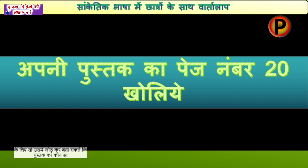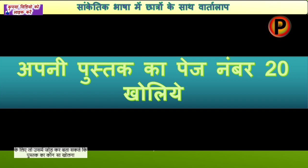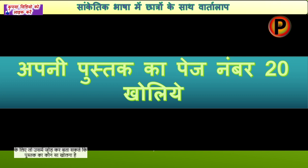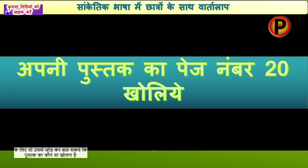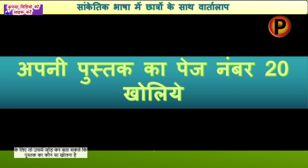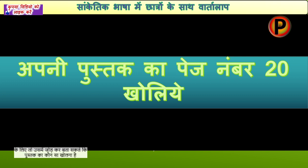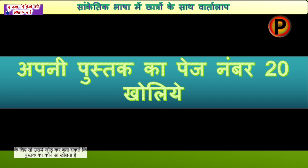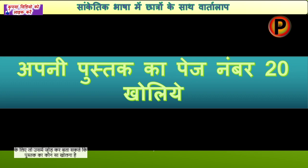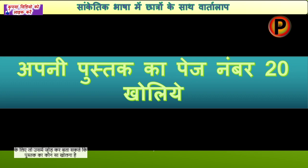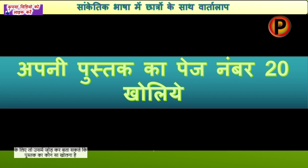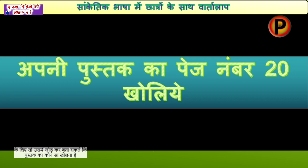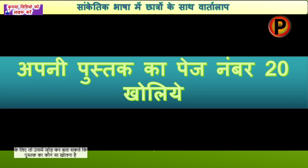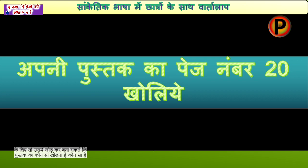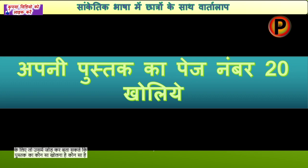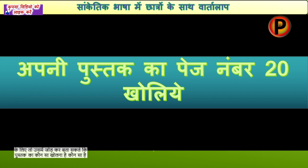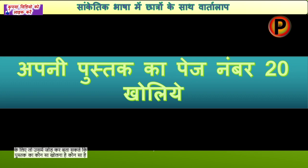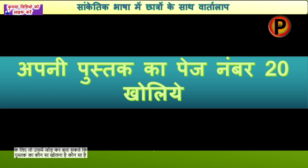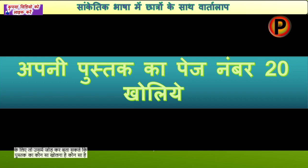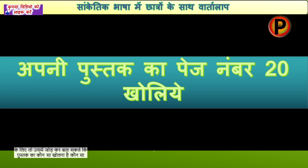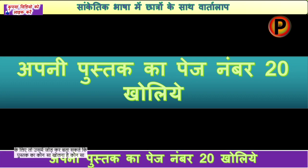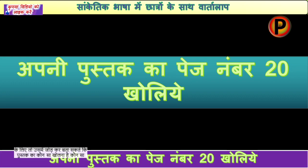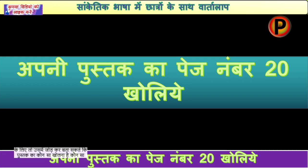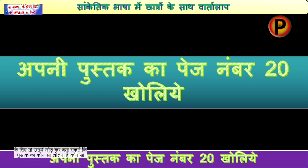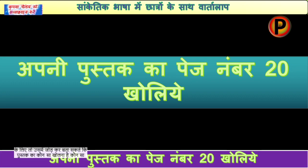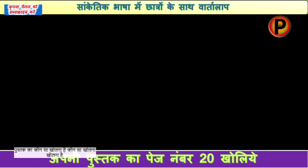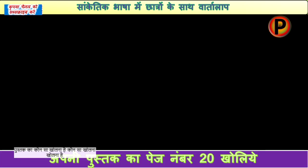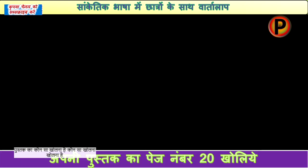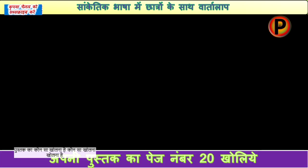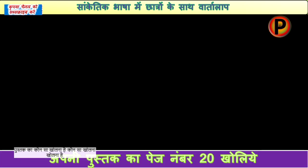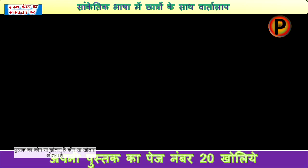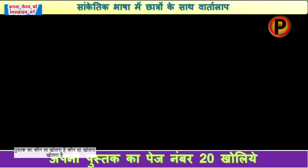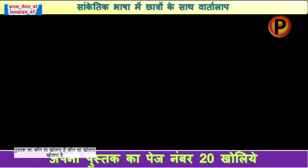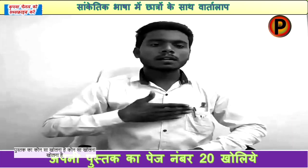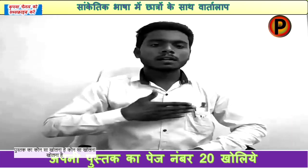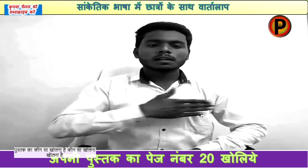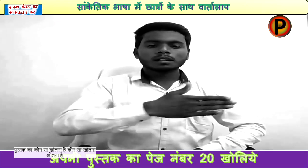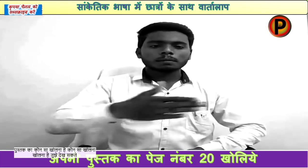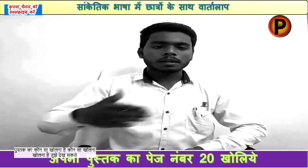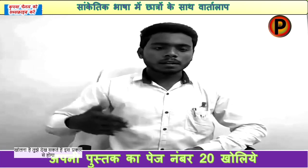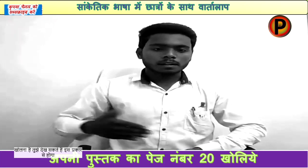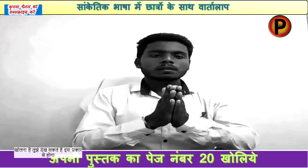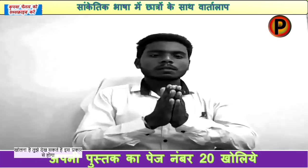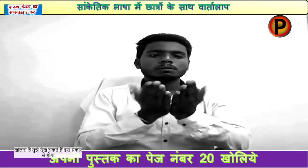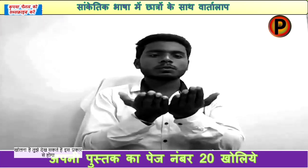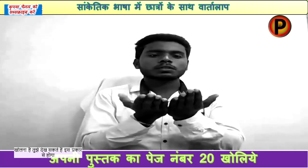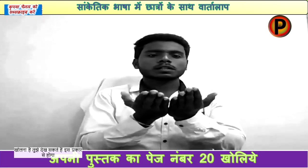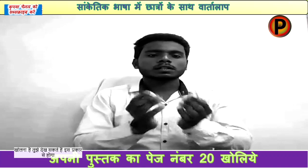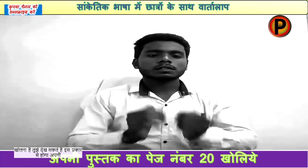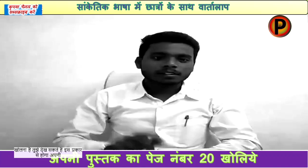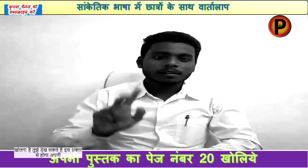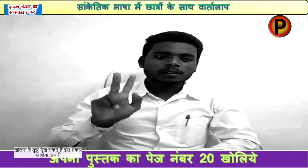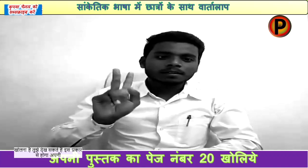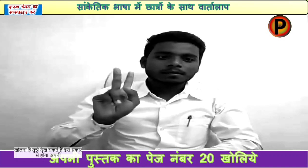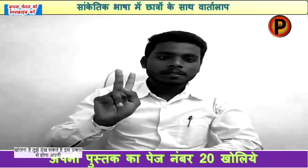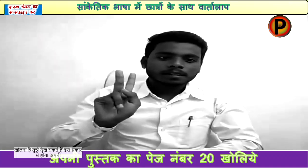कॉपी खोलना है। तो पेज 20 खोलना है। तो ये देख सकते हैं आप किस प्रकार से होगा, अपनी पुस्तक का